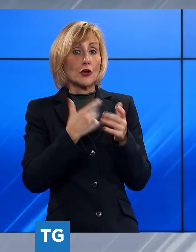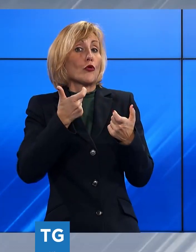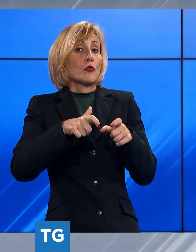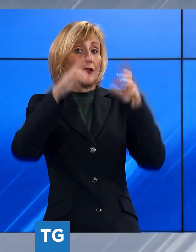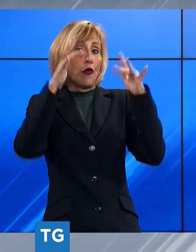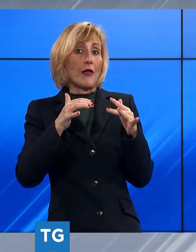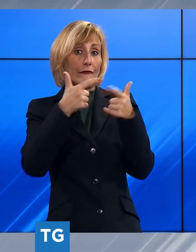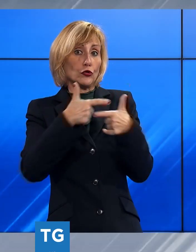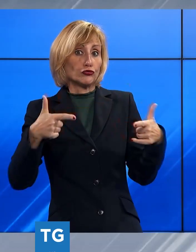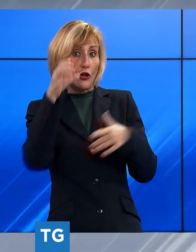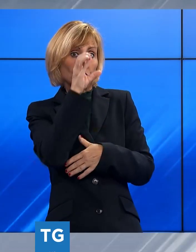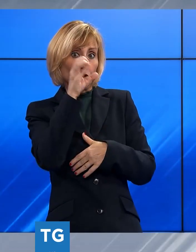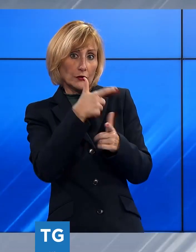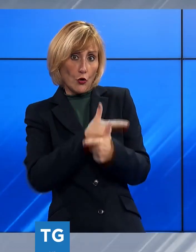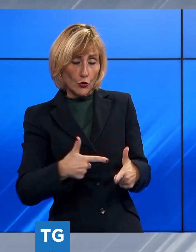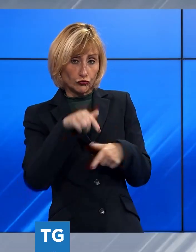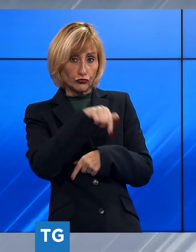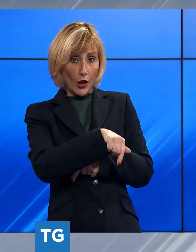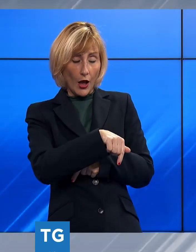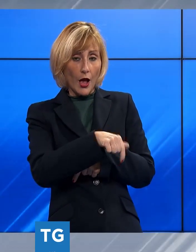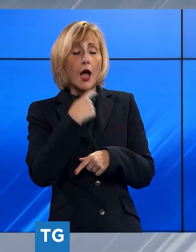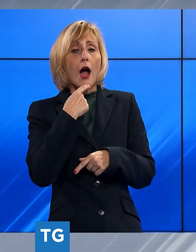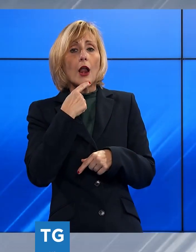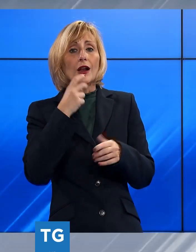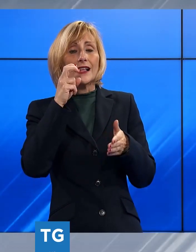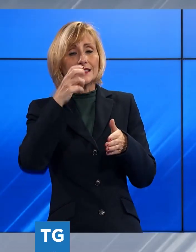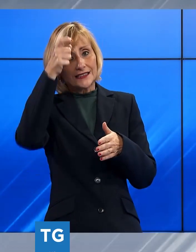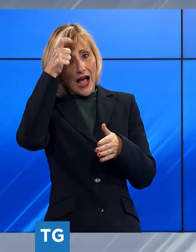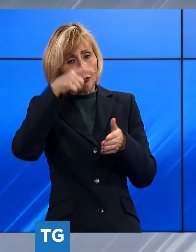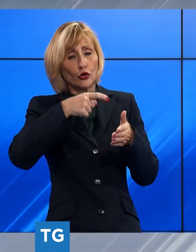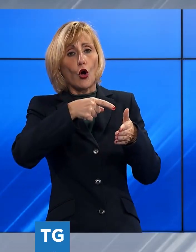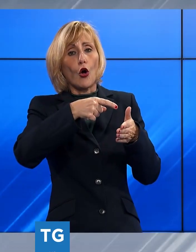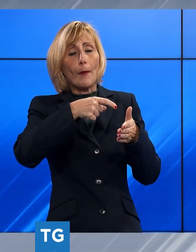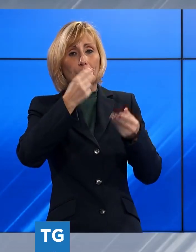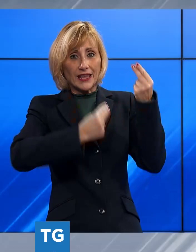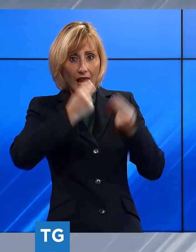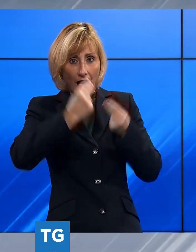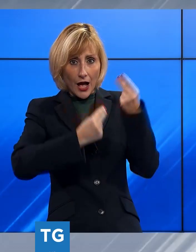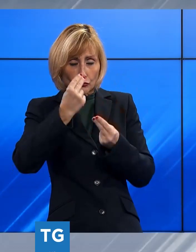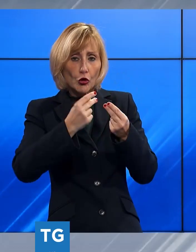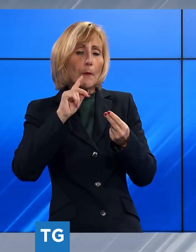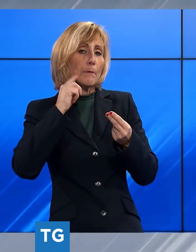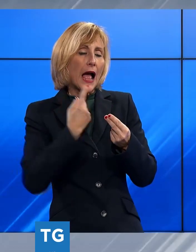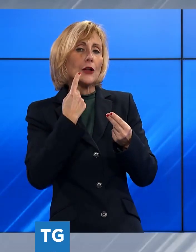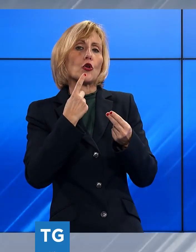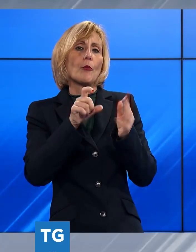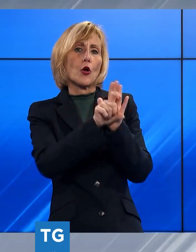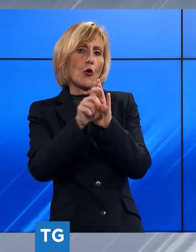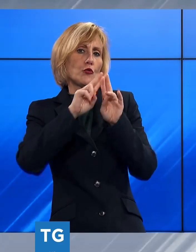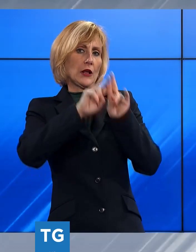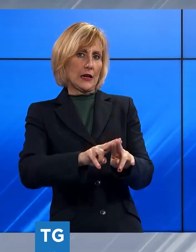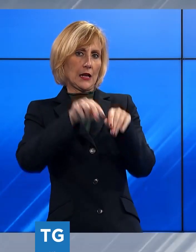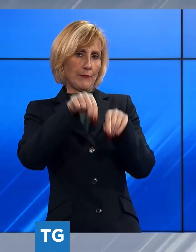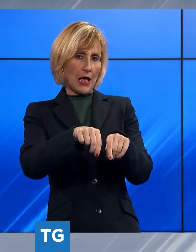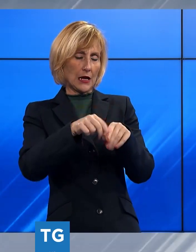proposta a costo zero per il bilancio dello Stato è mantenere queste risorse nei comuni che sono direttamente Toccati